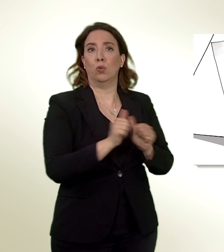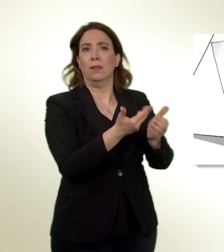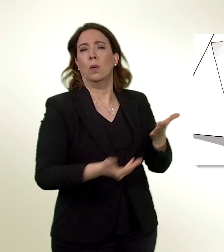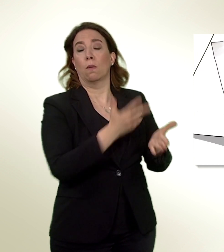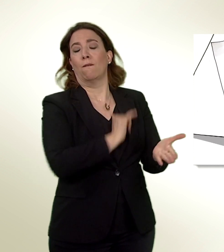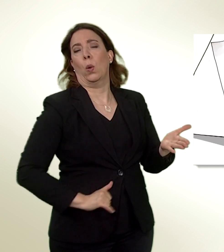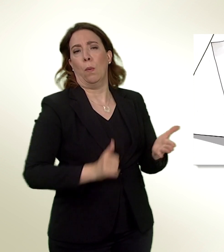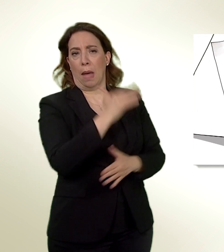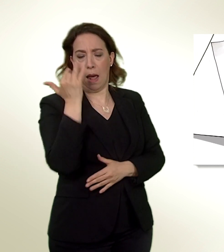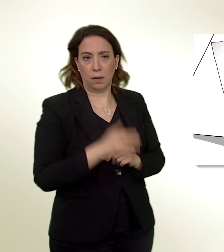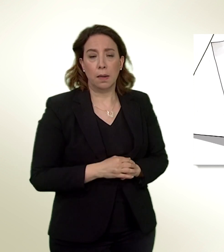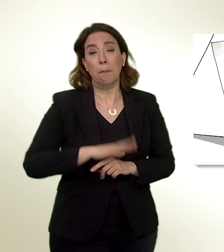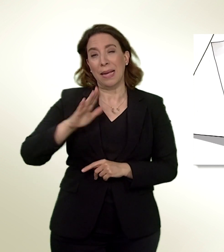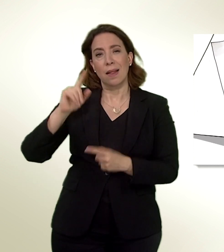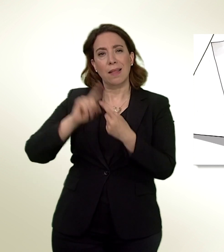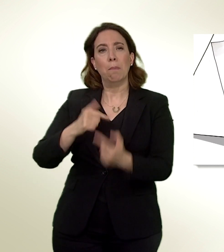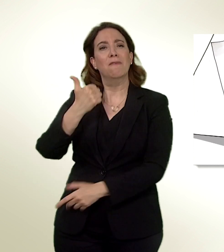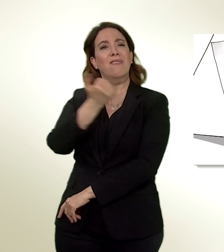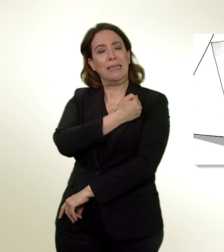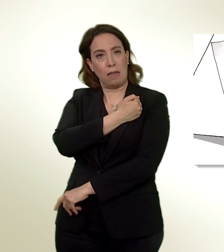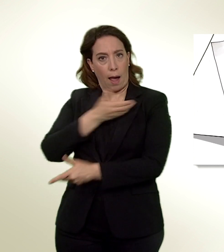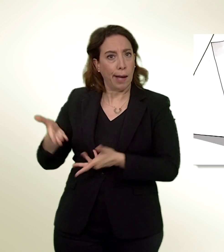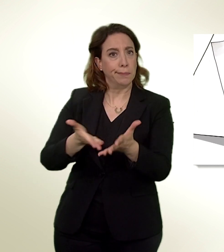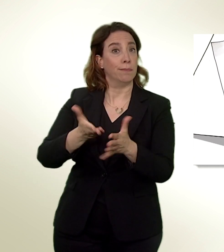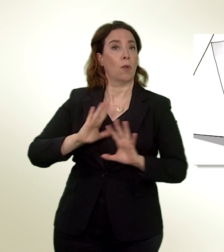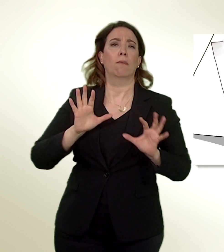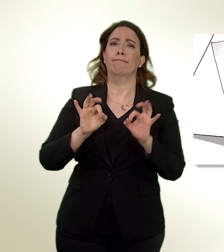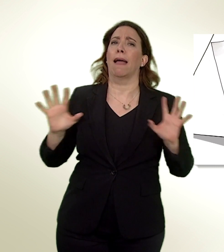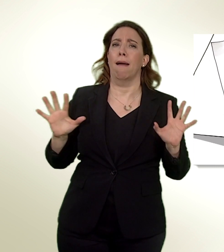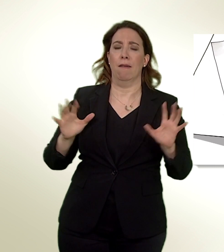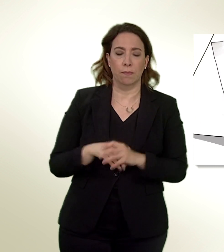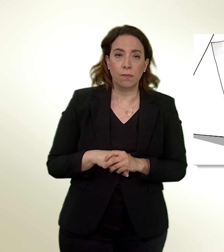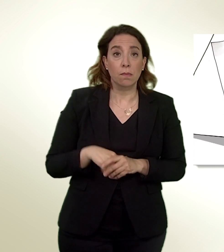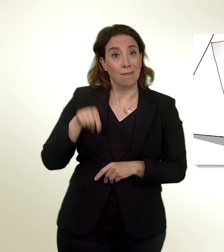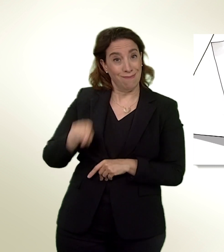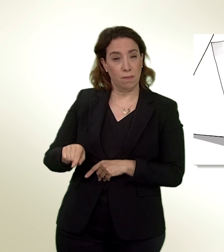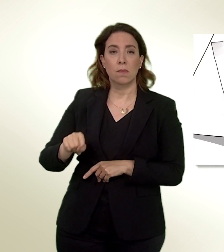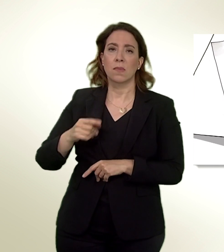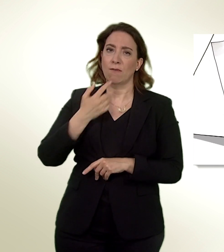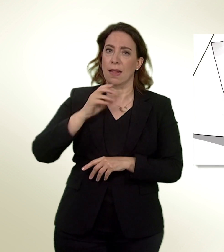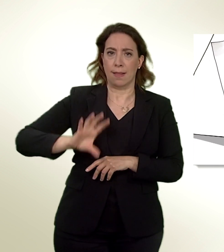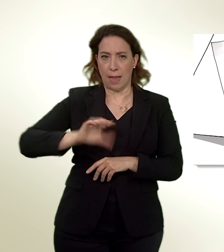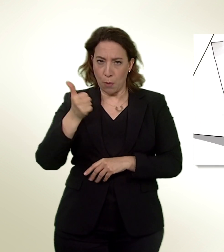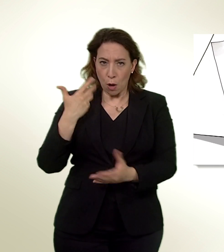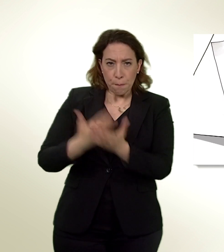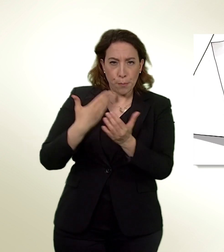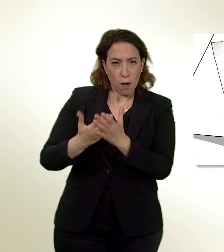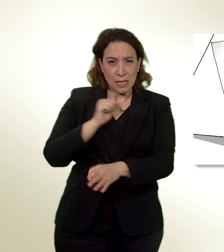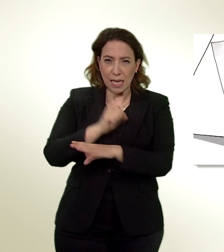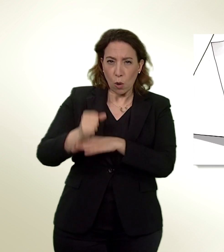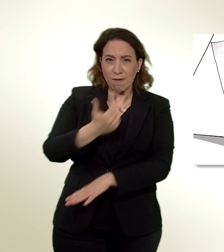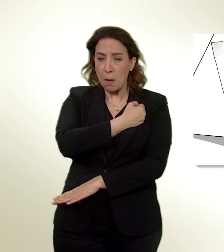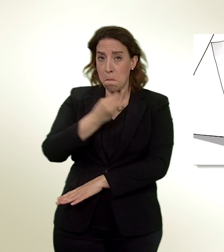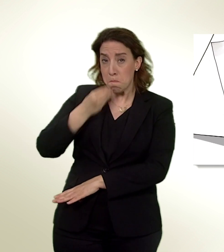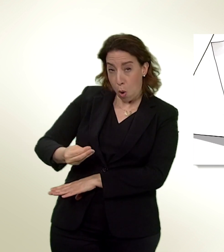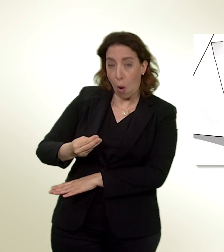elle ne porte pas sur l'autorisation de mise sur le marché des vaccins. Celle-ci n'est délivrée qu'une fois que la preuve de la sécurité du